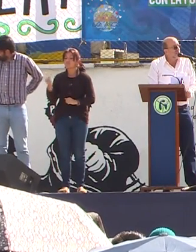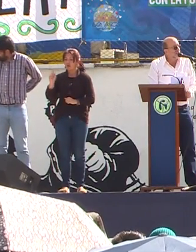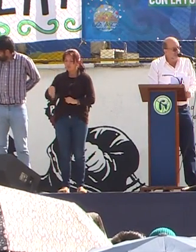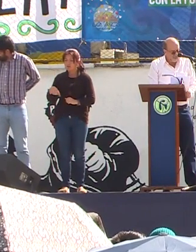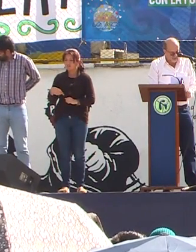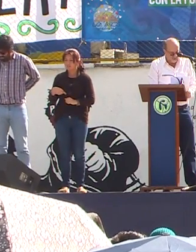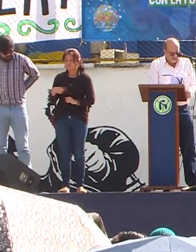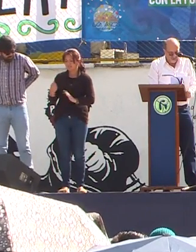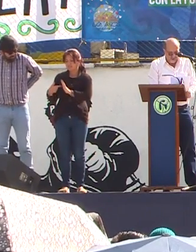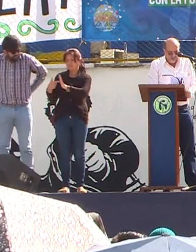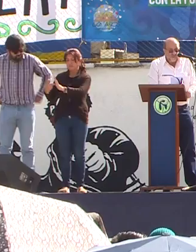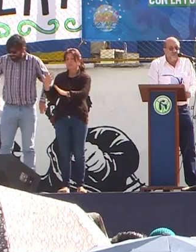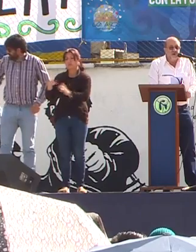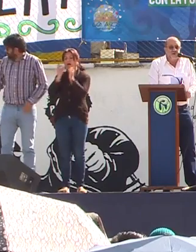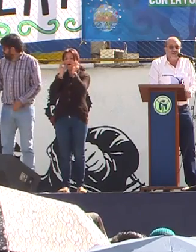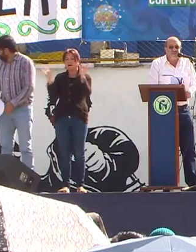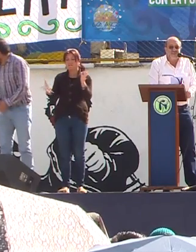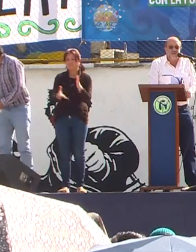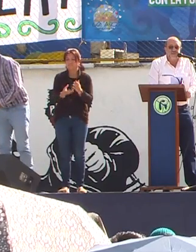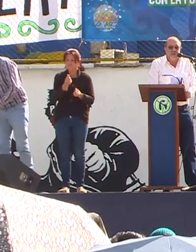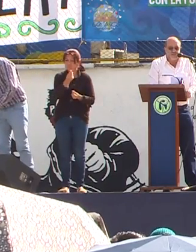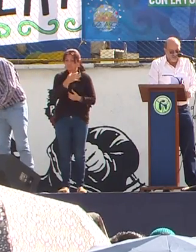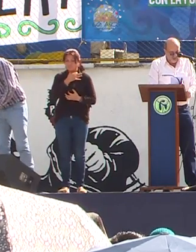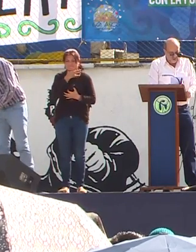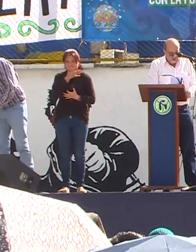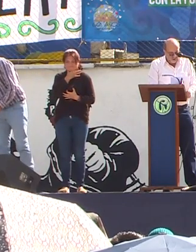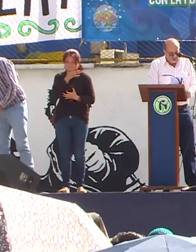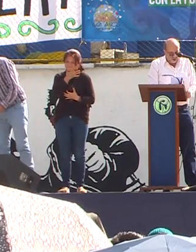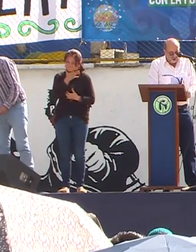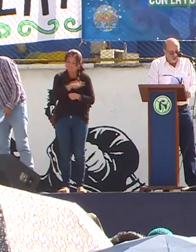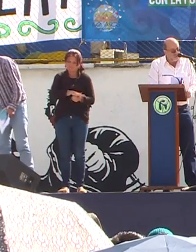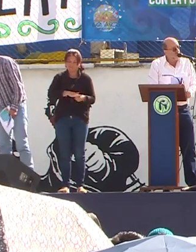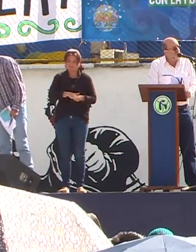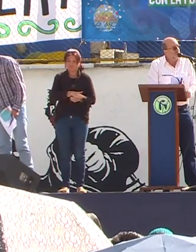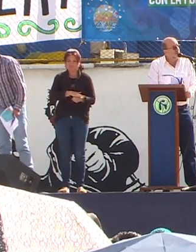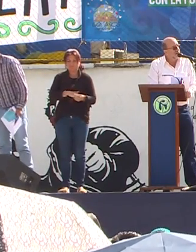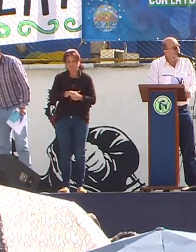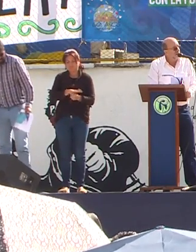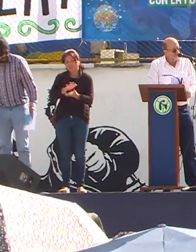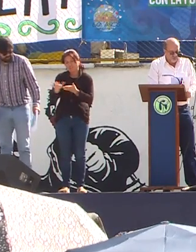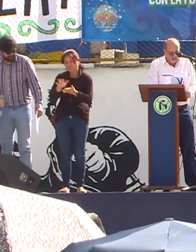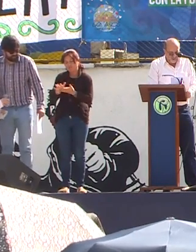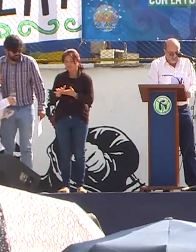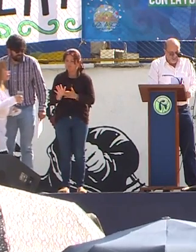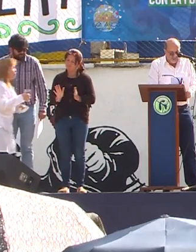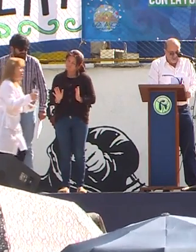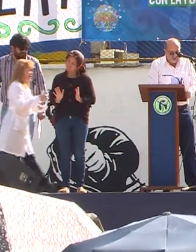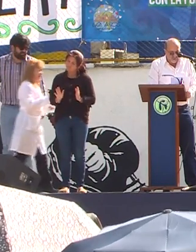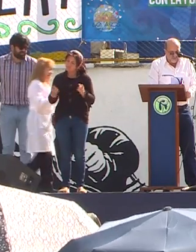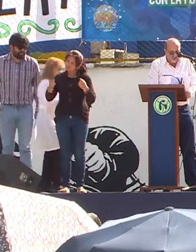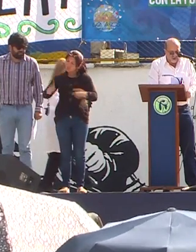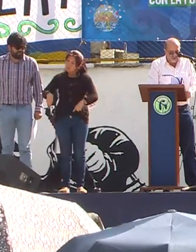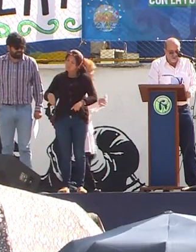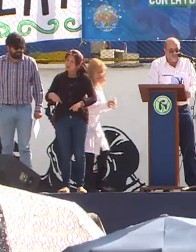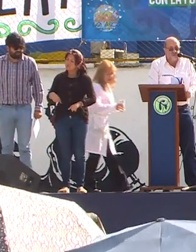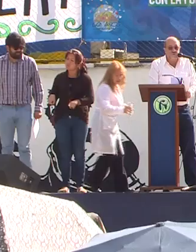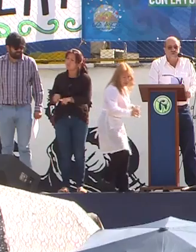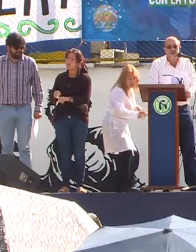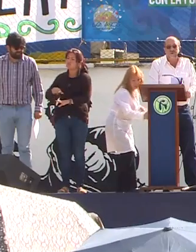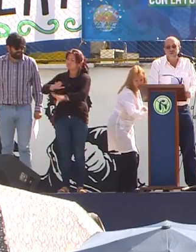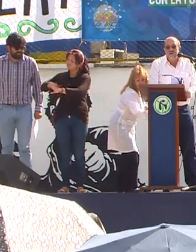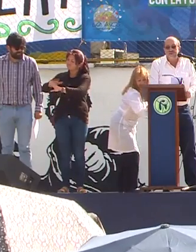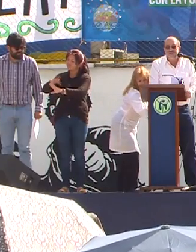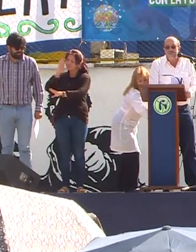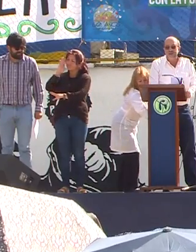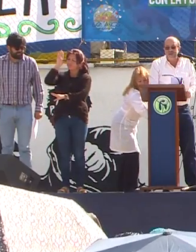nuestra austeridad. Pero hice también todo lo posible por entregarles una visión de